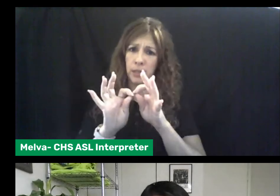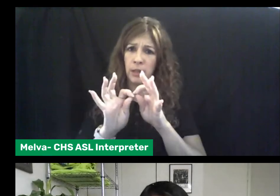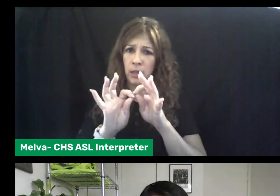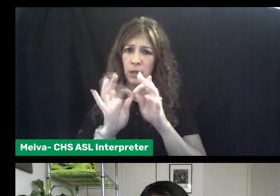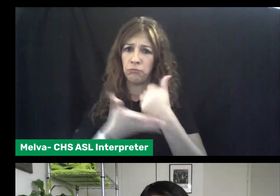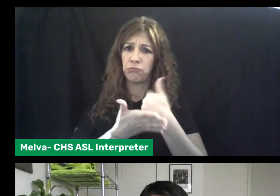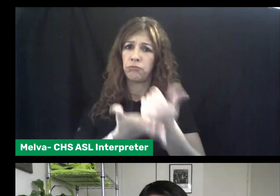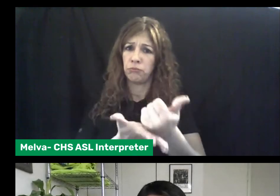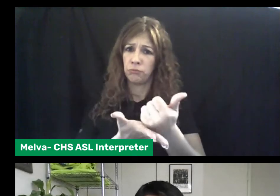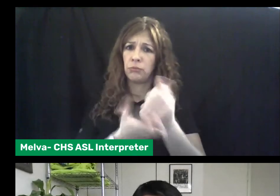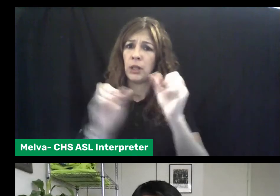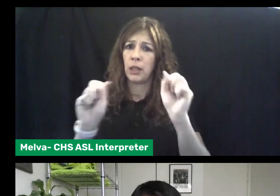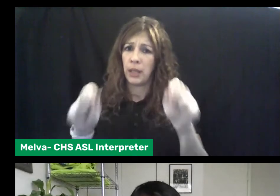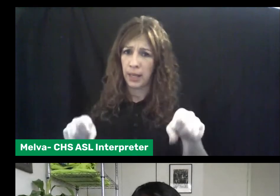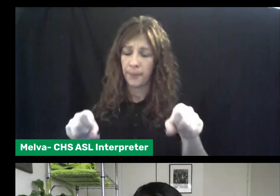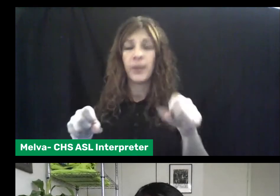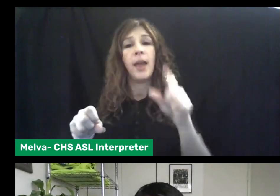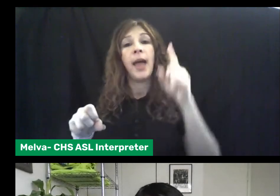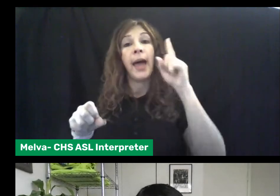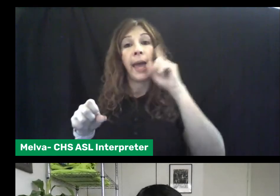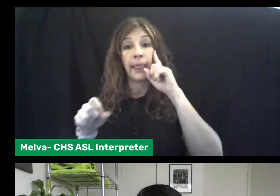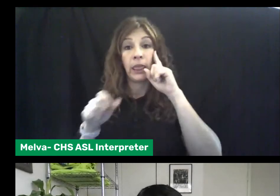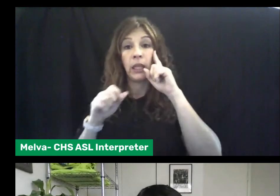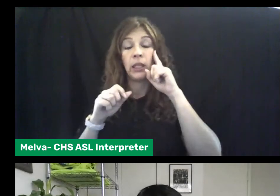Creo que